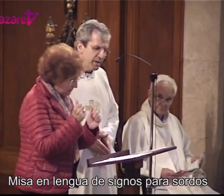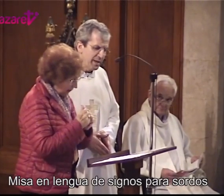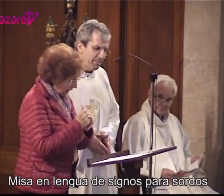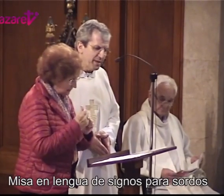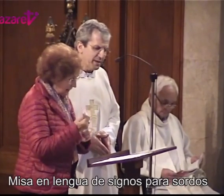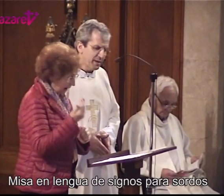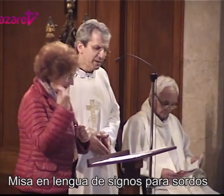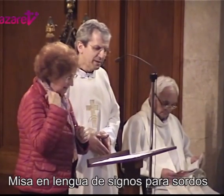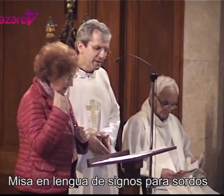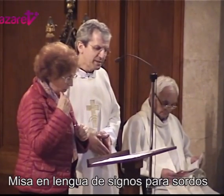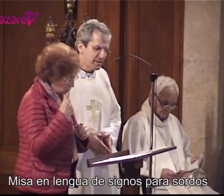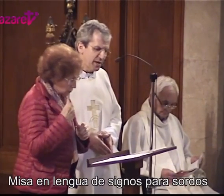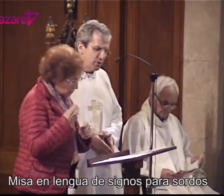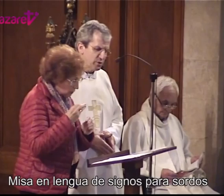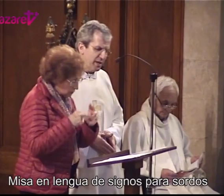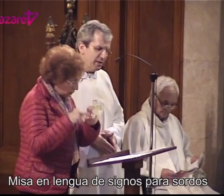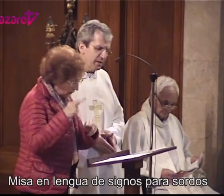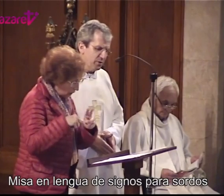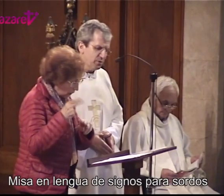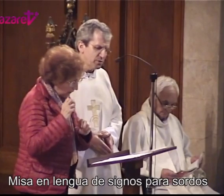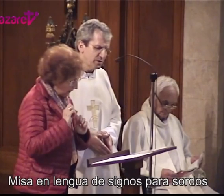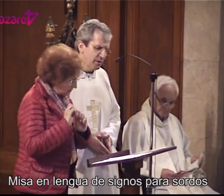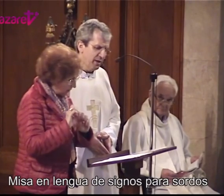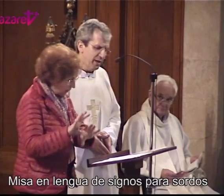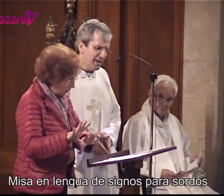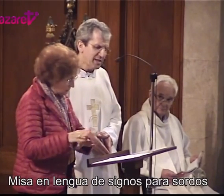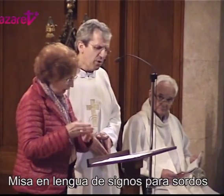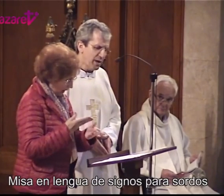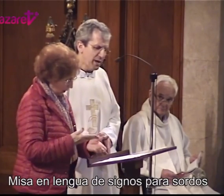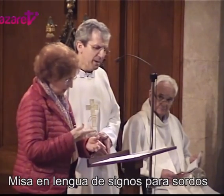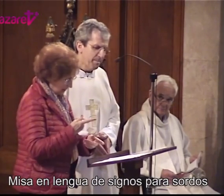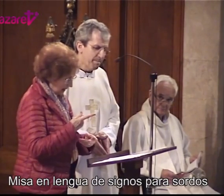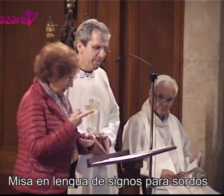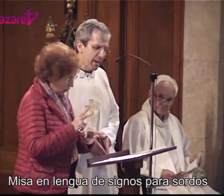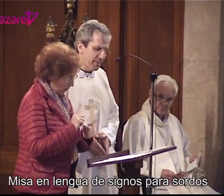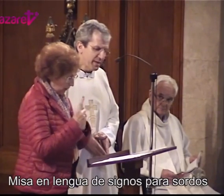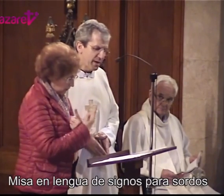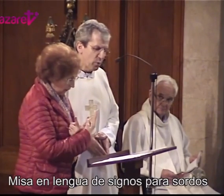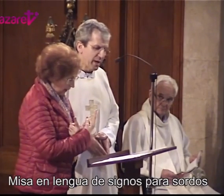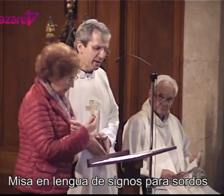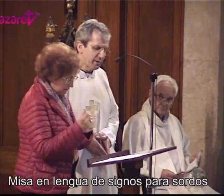La piedra que desecharon los arquitectos es ahora la piedra angular.